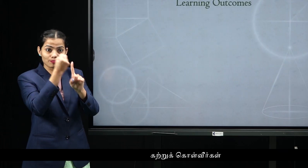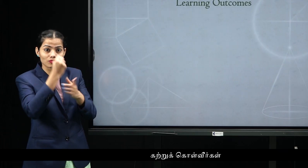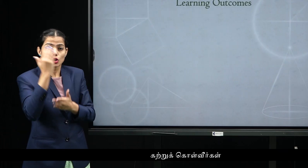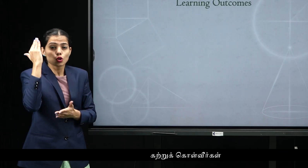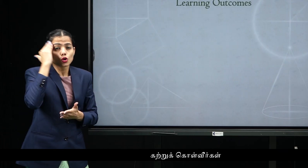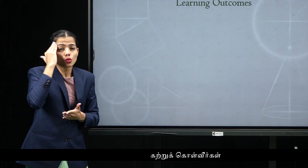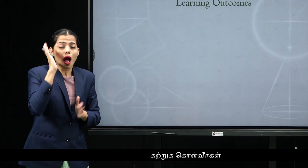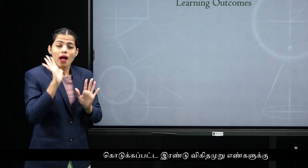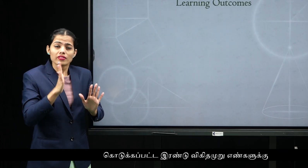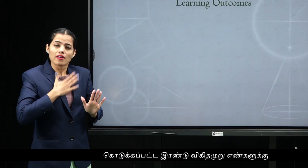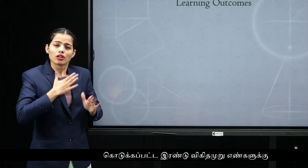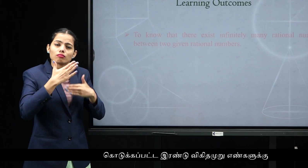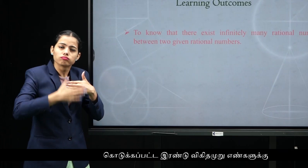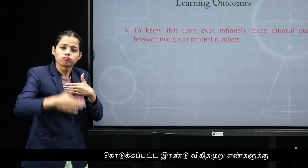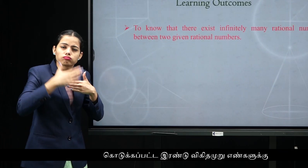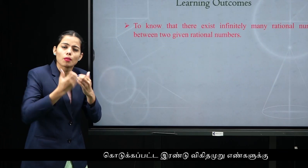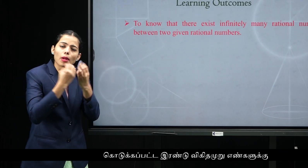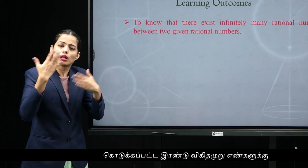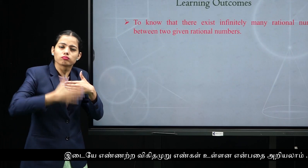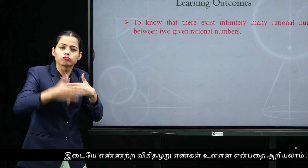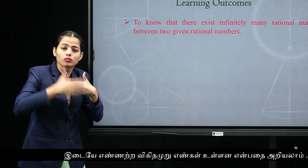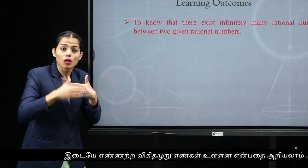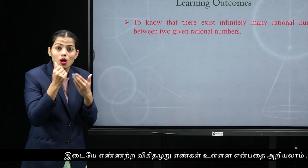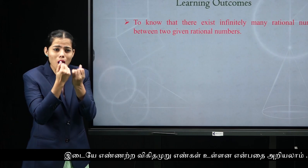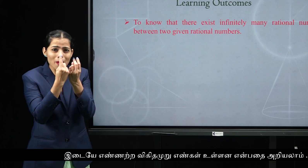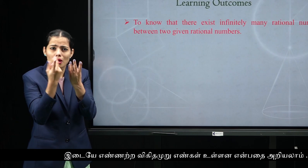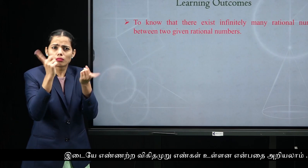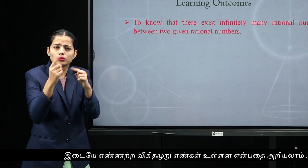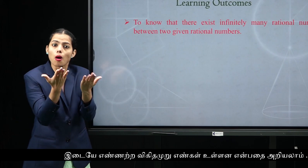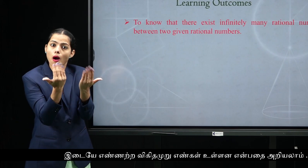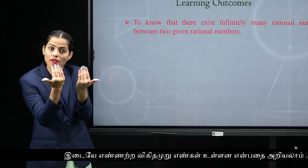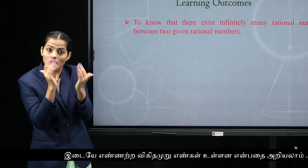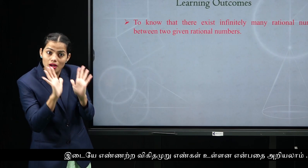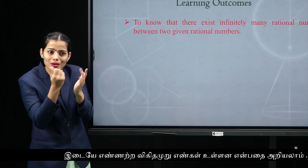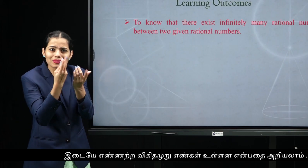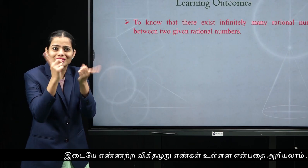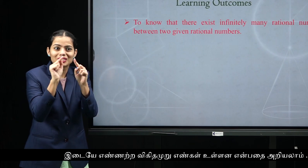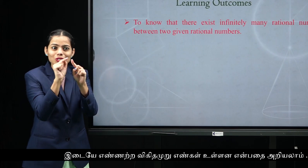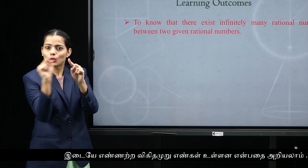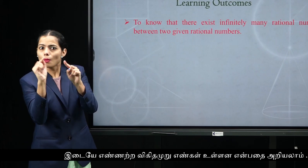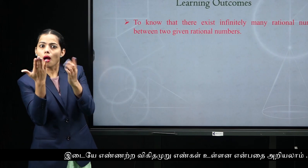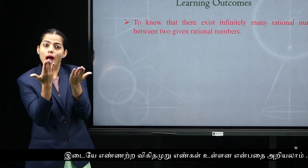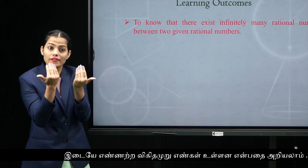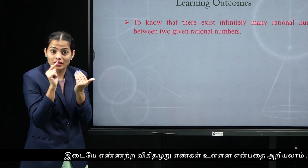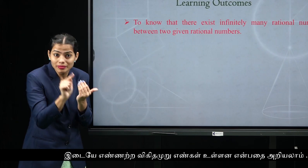கற்றுக்கொள்வீர்கள். கொடுக்கப்பட்ட இரண்டு விகிதமுறு எண்களுக்கு இடையே எண்ணற்ற விகிதமுறு எண்கள் உள்ளன என்பதை